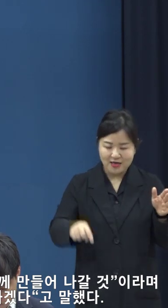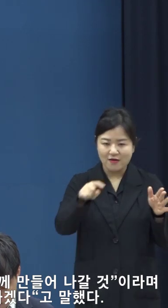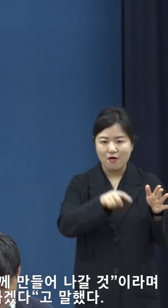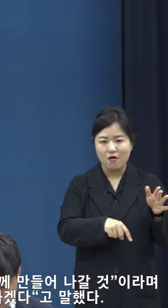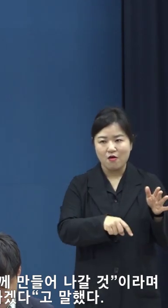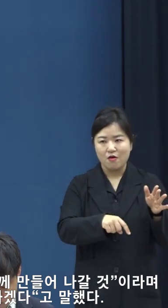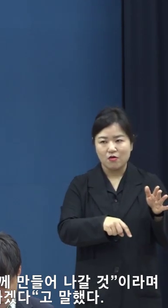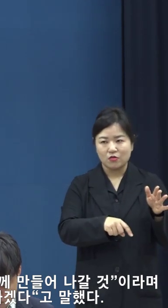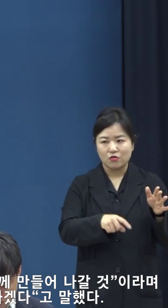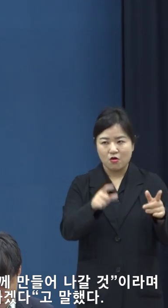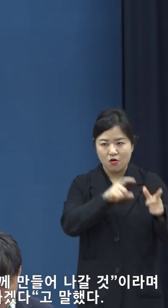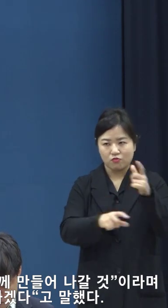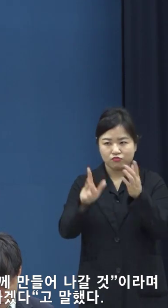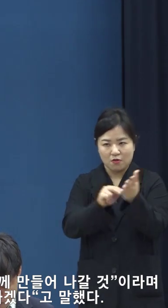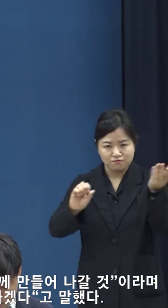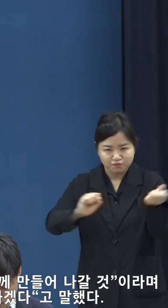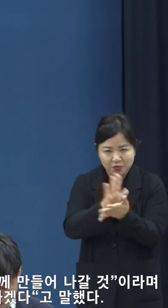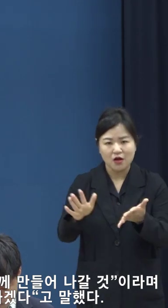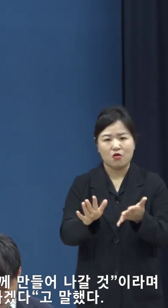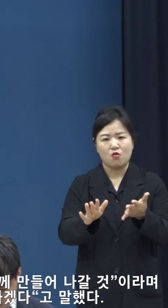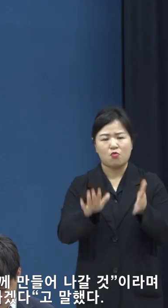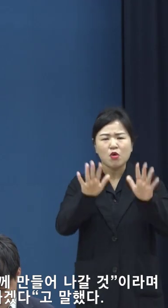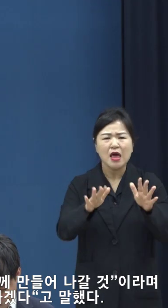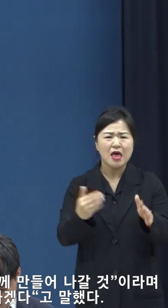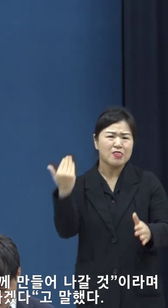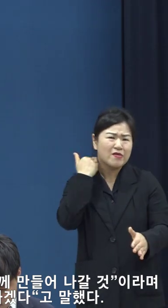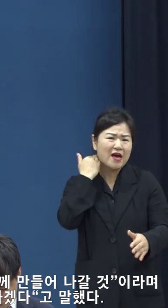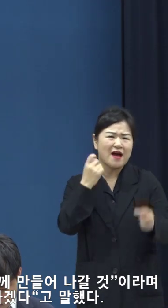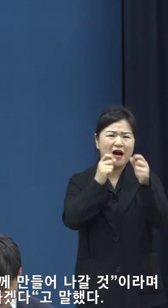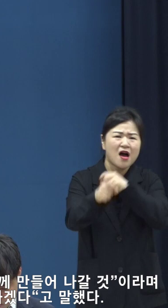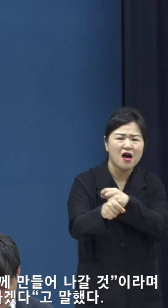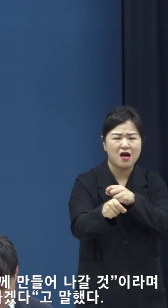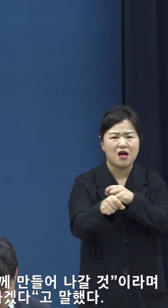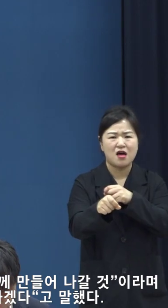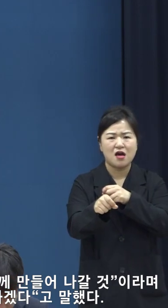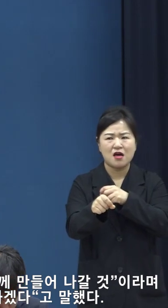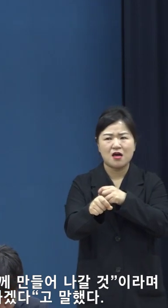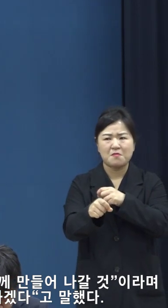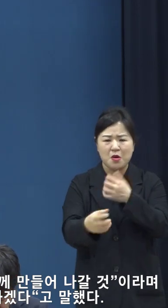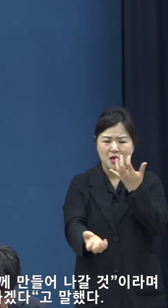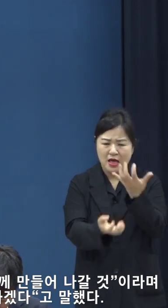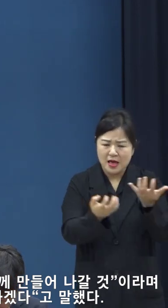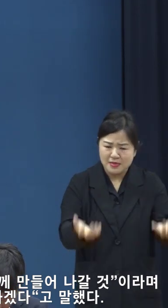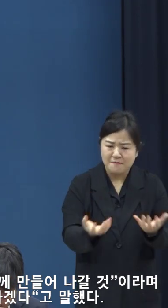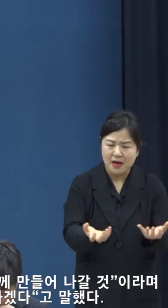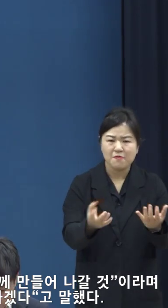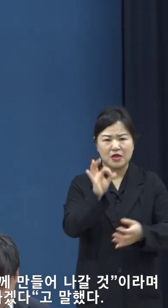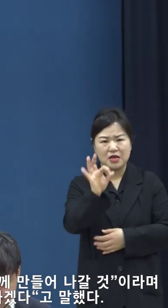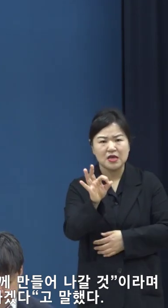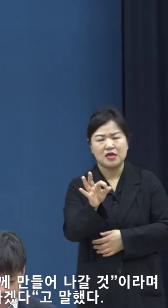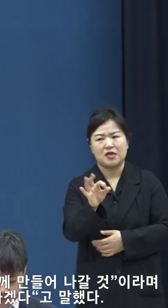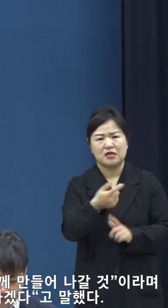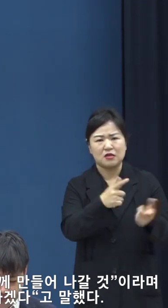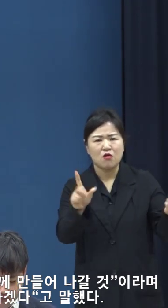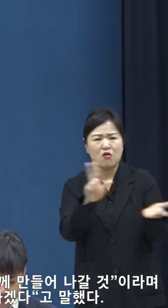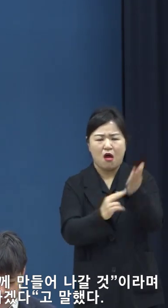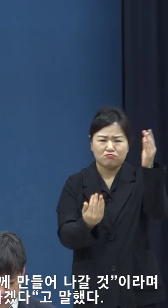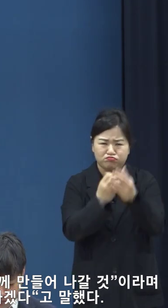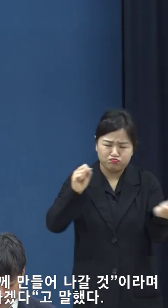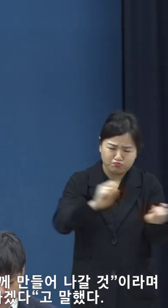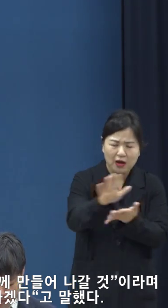박병 사건이 터지고 이번에 또 전세에 또 난방비 같은 등등등 큰 일들이